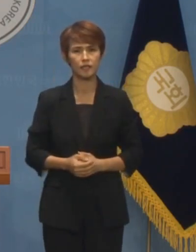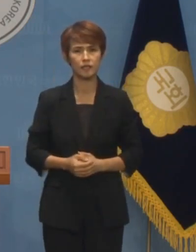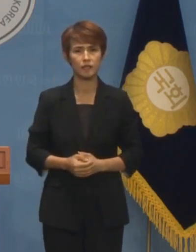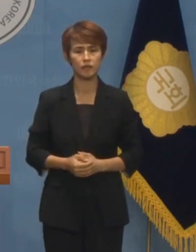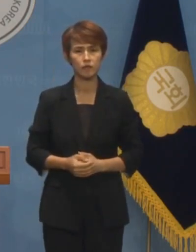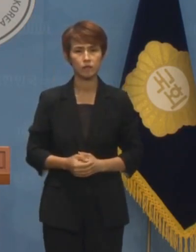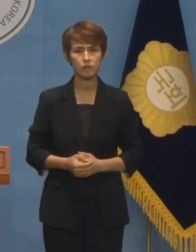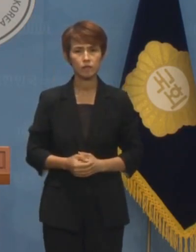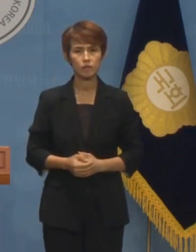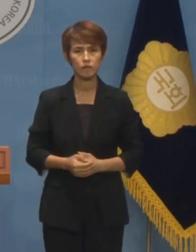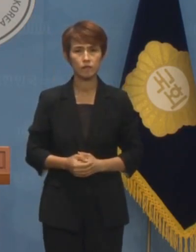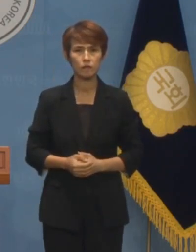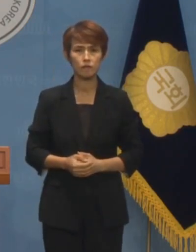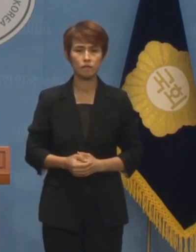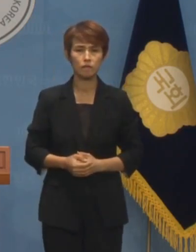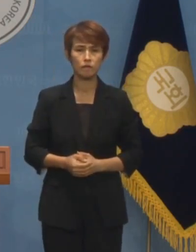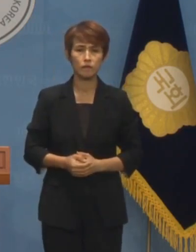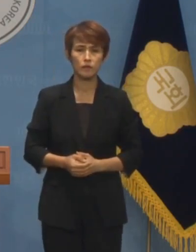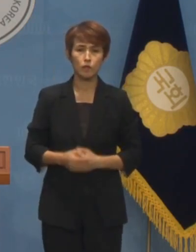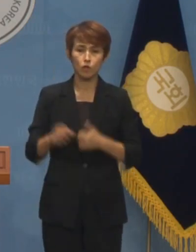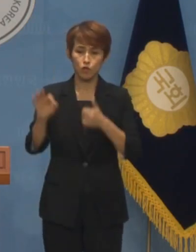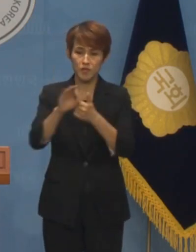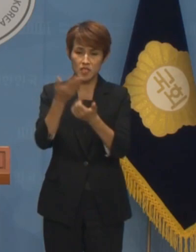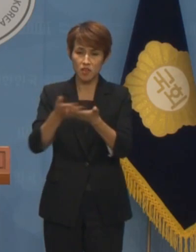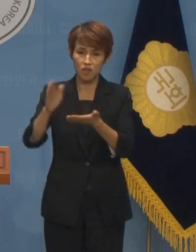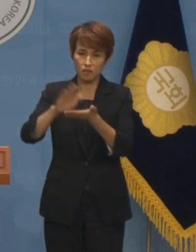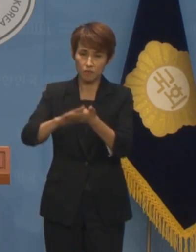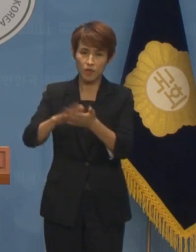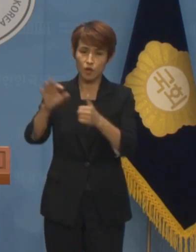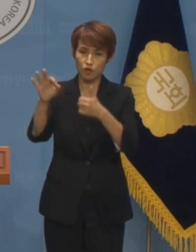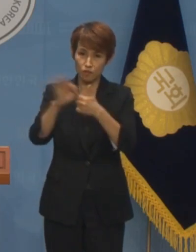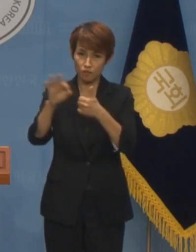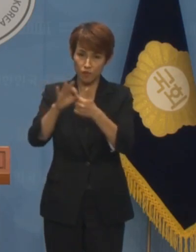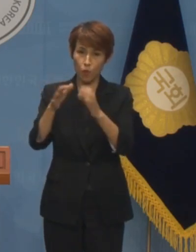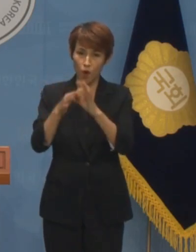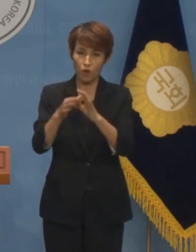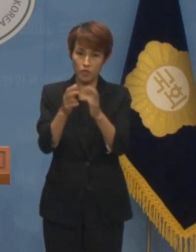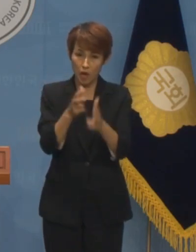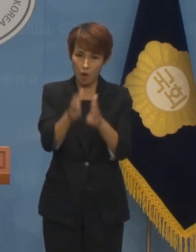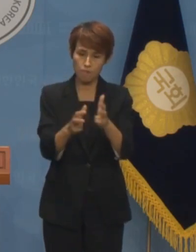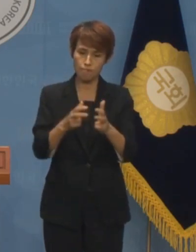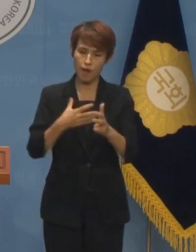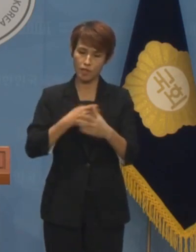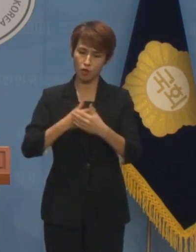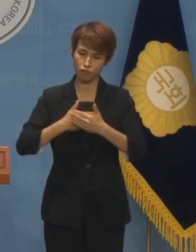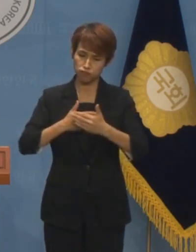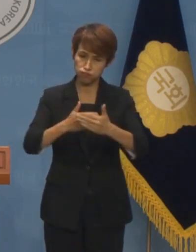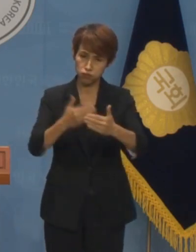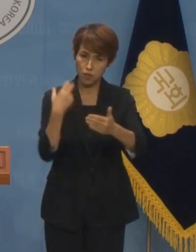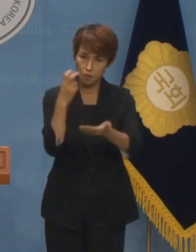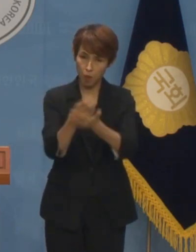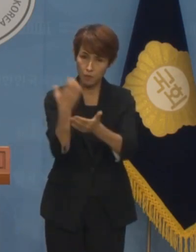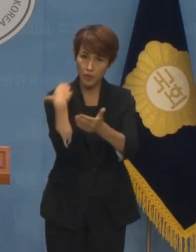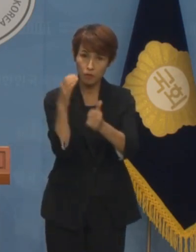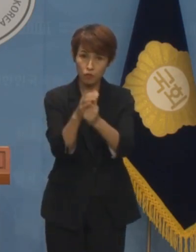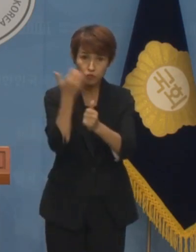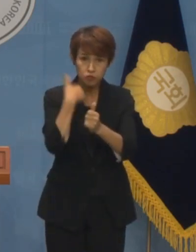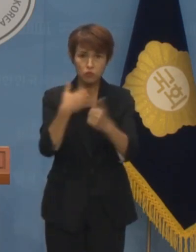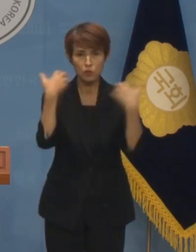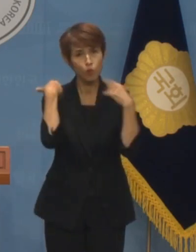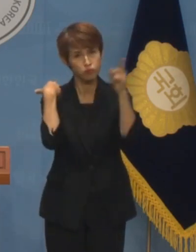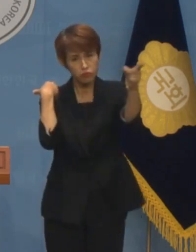없습니다. 애초에 국민연금 사업을 안정적으로 운영해야 하는 법적 책임은 정부에